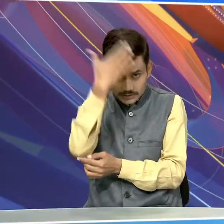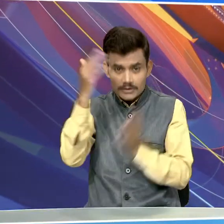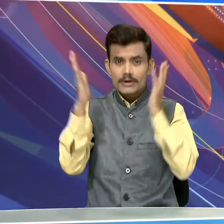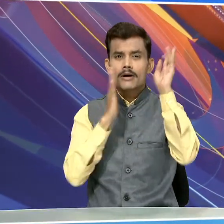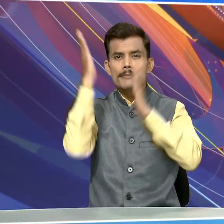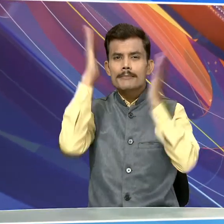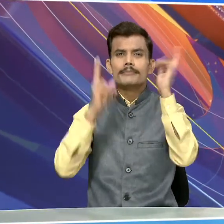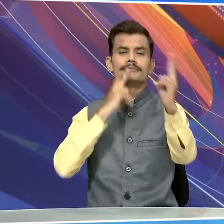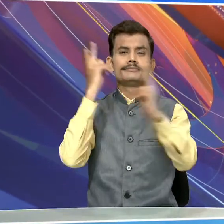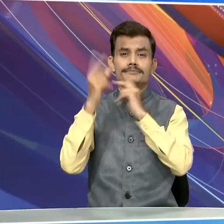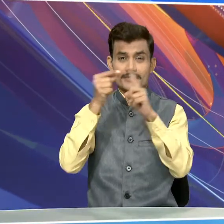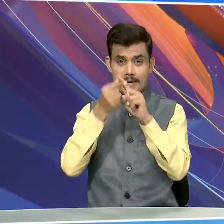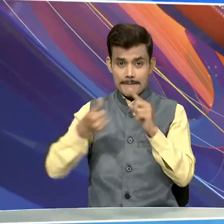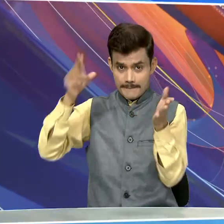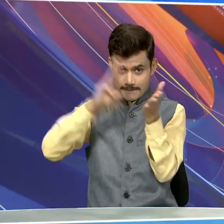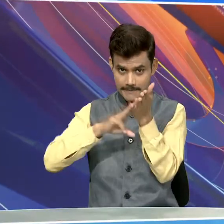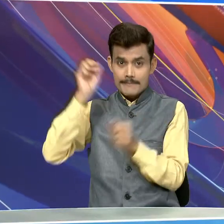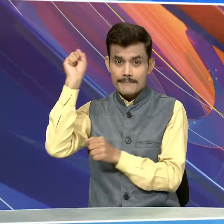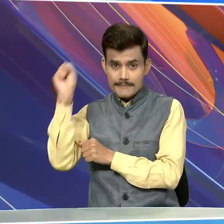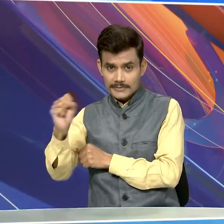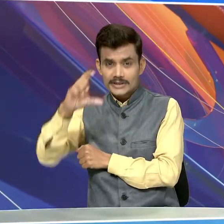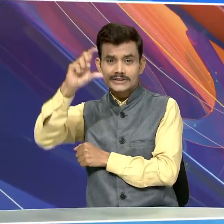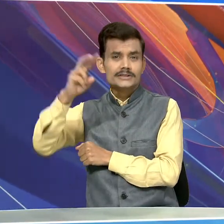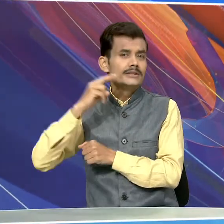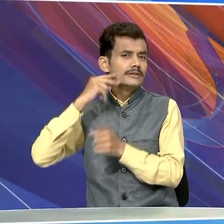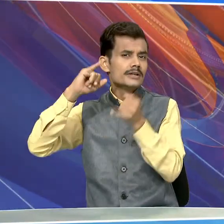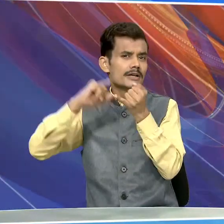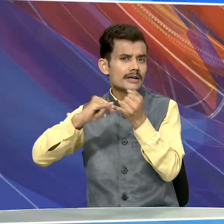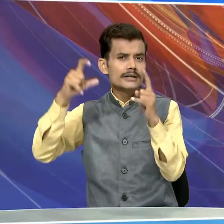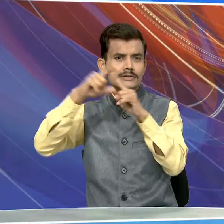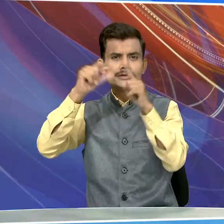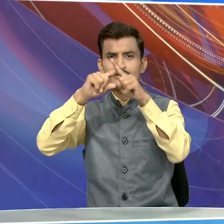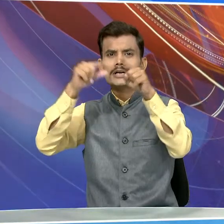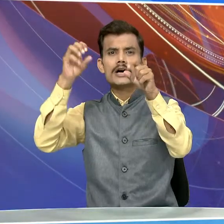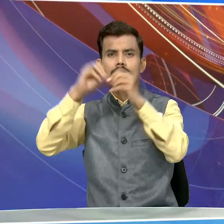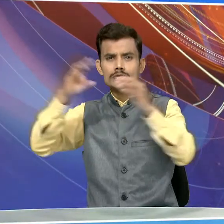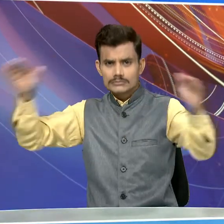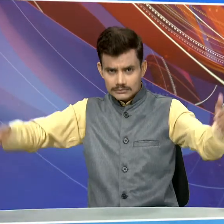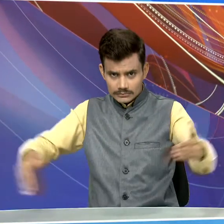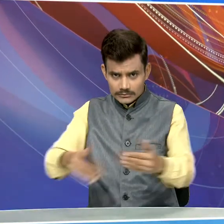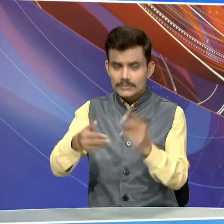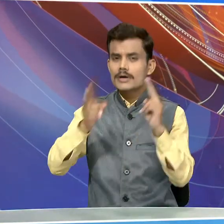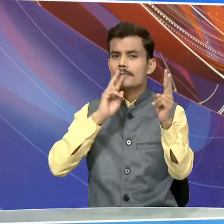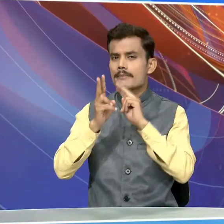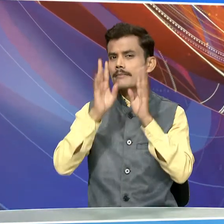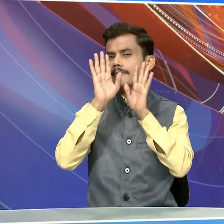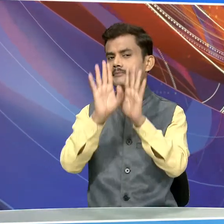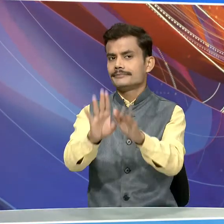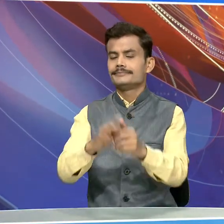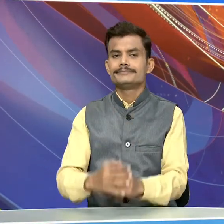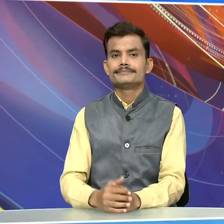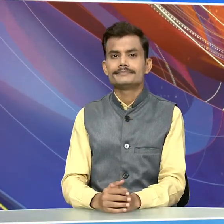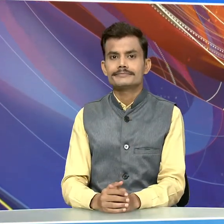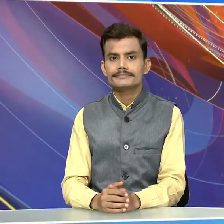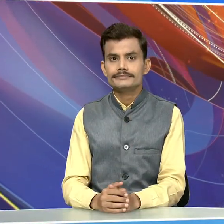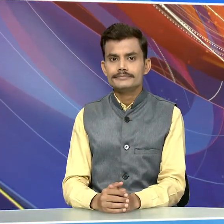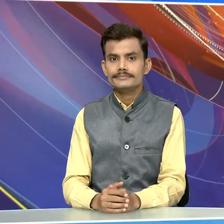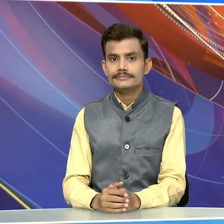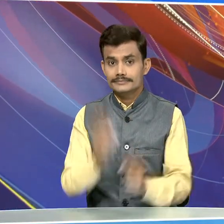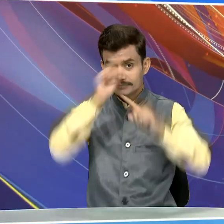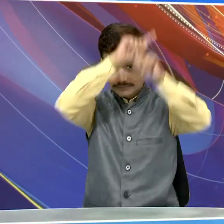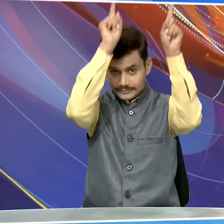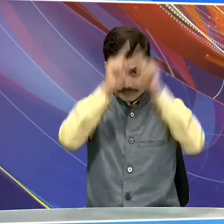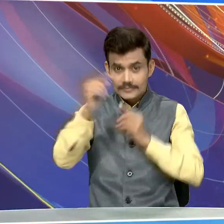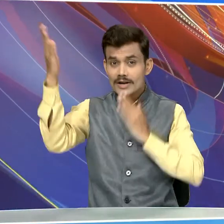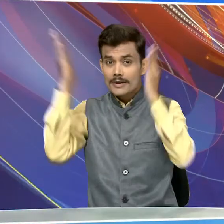सिंह मलेशिया के प्रधानमंत्री CYB दातो सेरी अनवर बिन इब्राहिम से भी मुलाकात करेंगे।